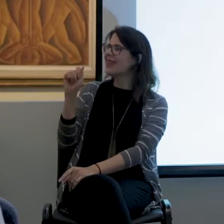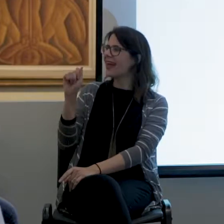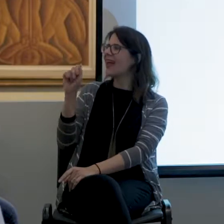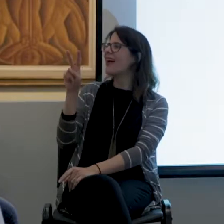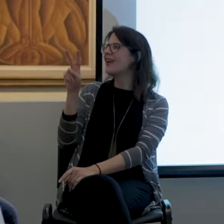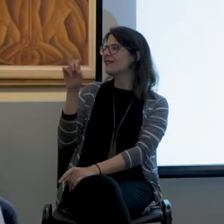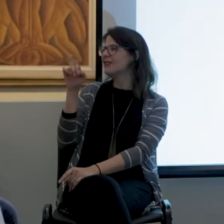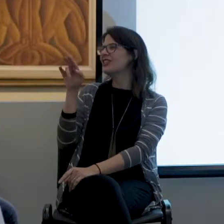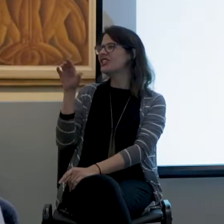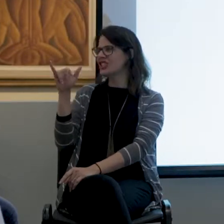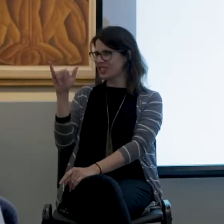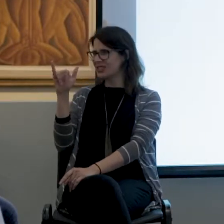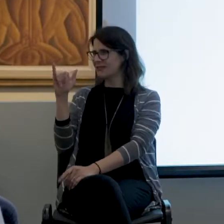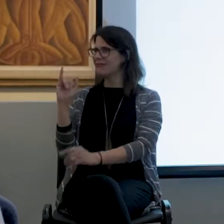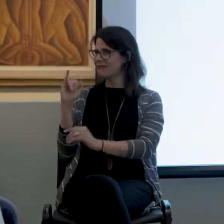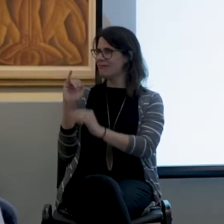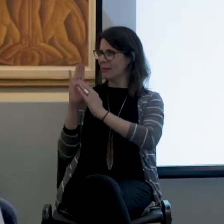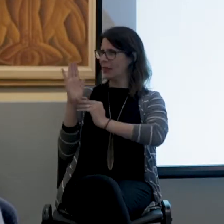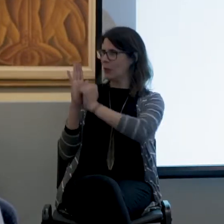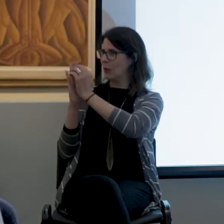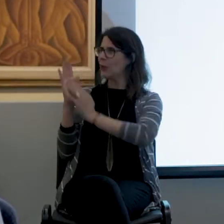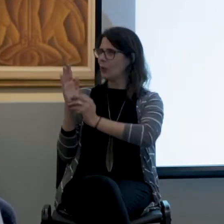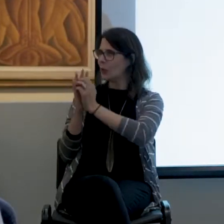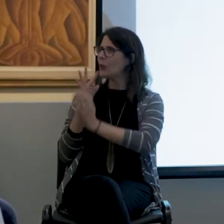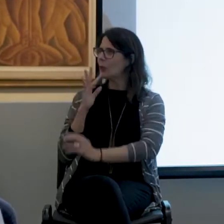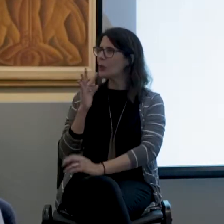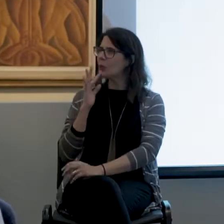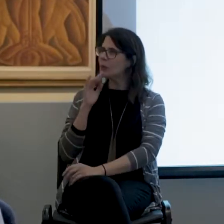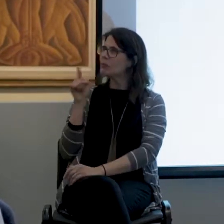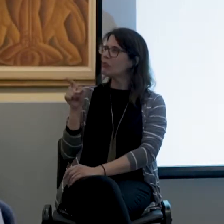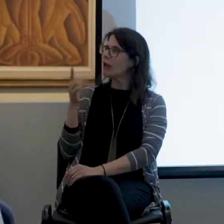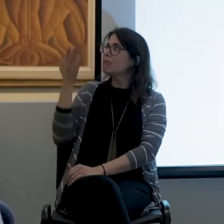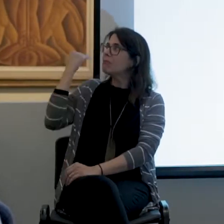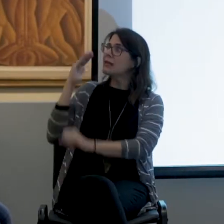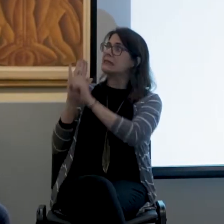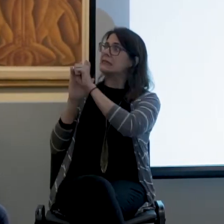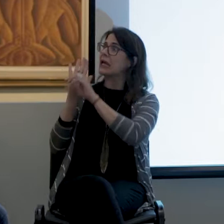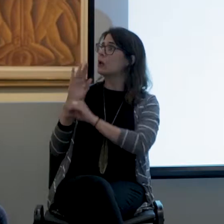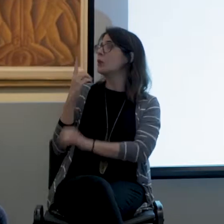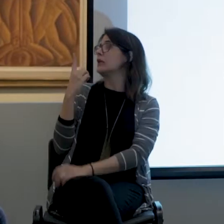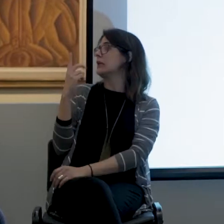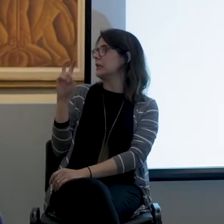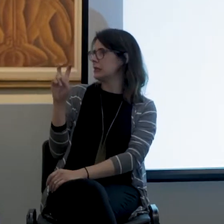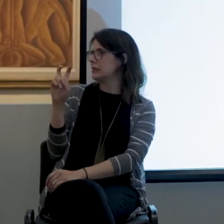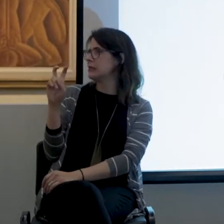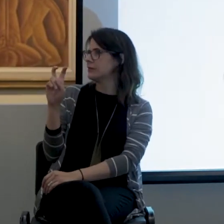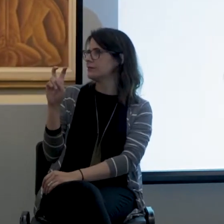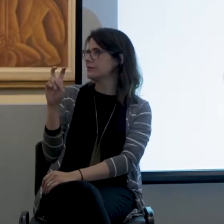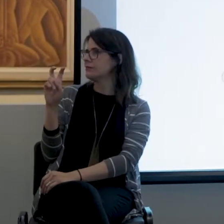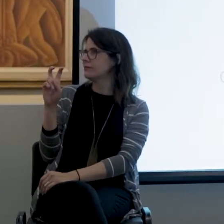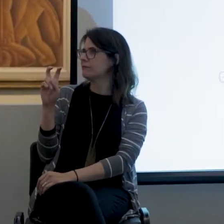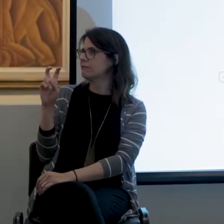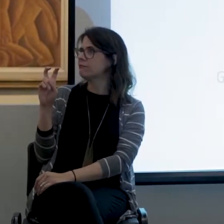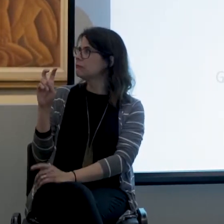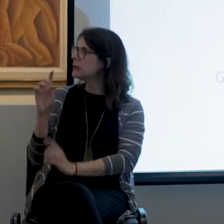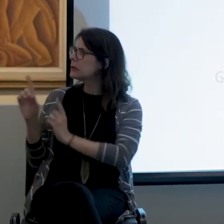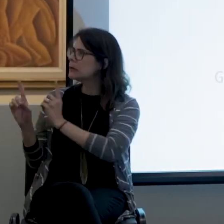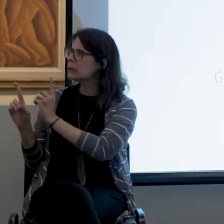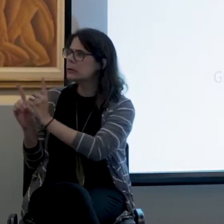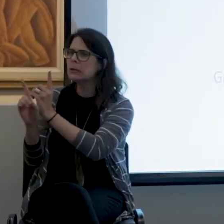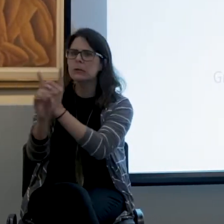total no Renascimento do século XV, né, sujeito que era realmente, né, o descobridor das